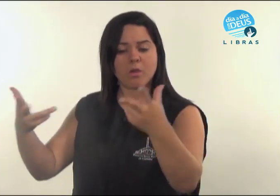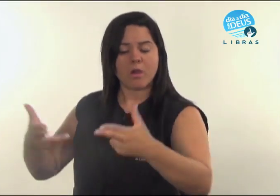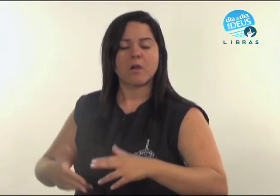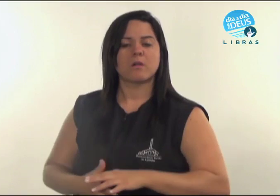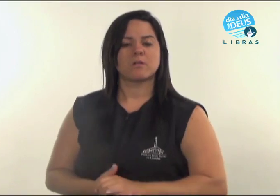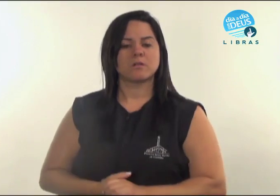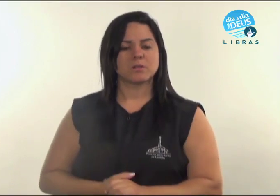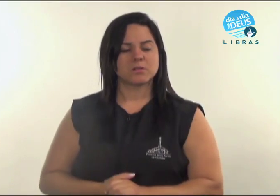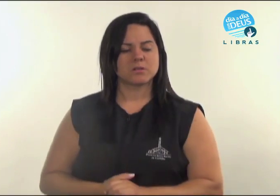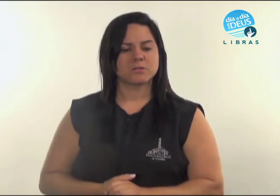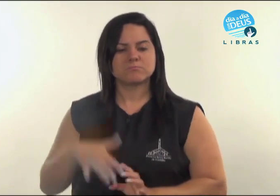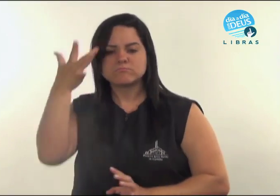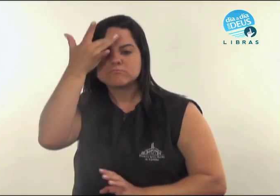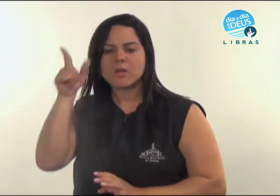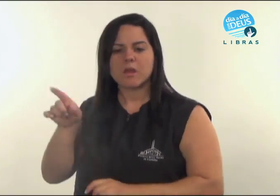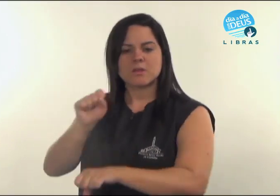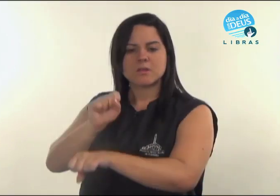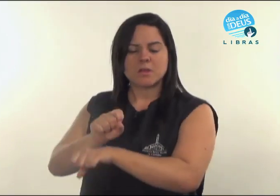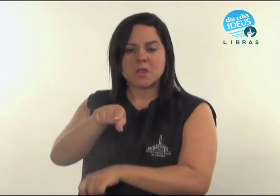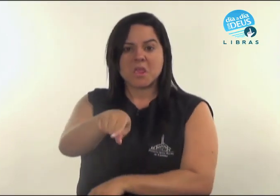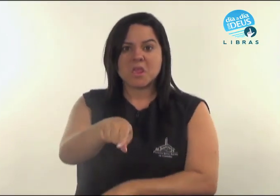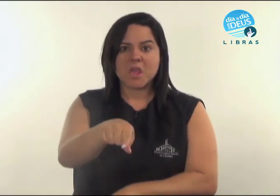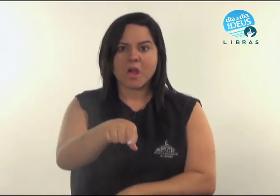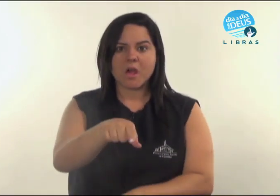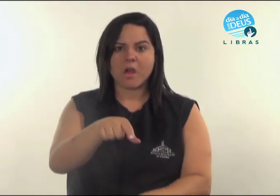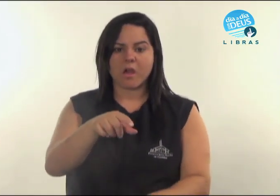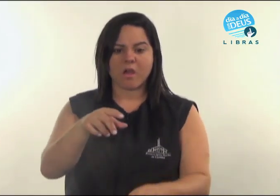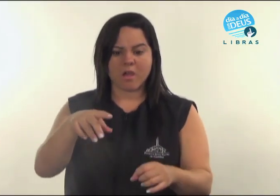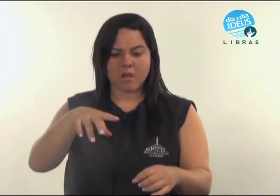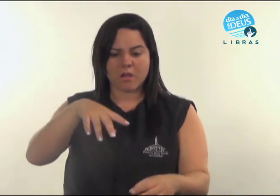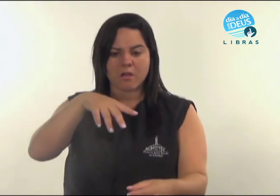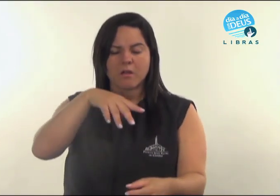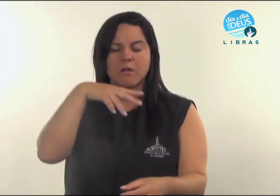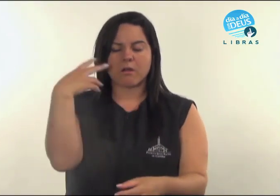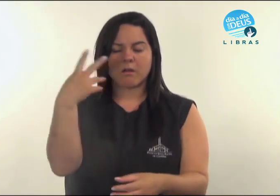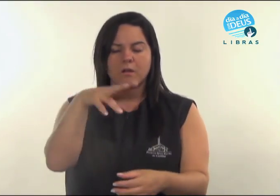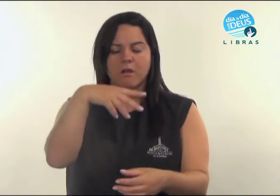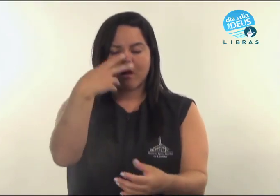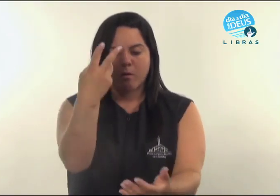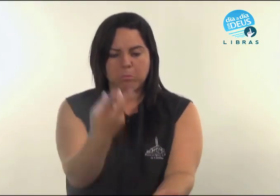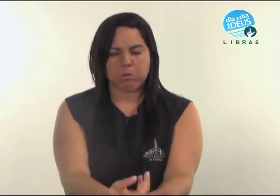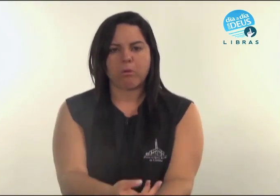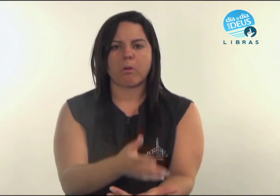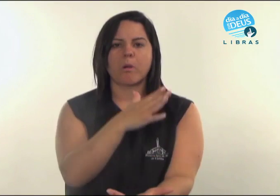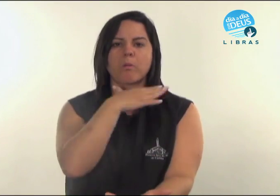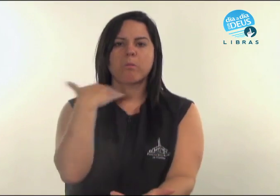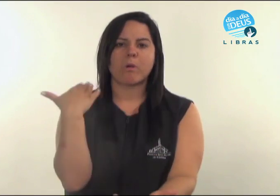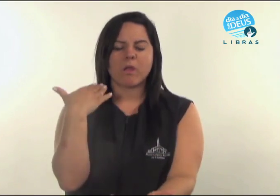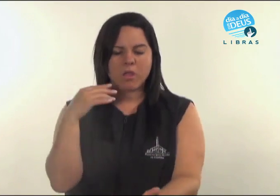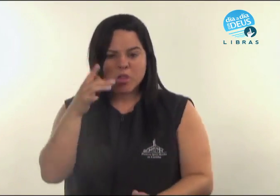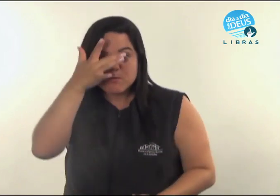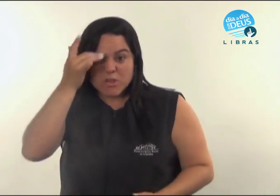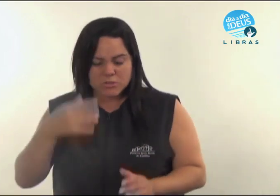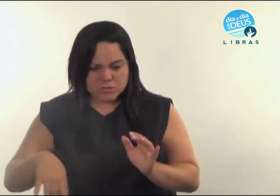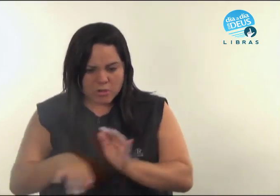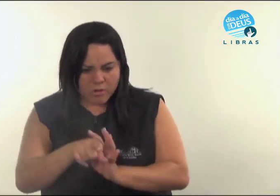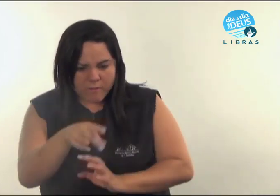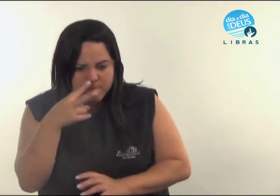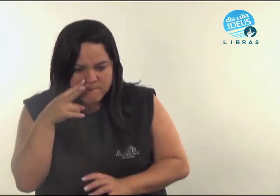também. E no mesmo instante ela caiu morta aos pés de Pedro. E os moços entraram e, vendo que ela